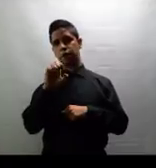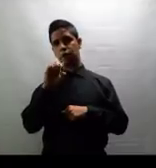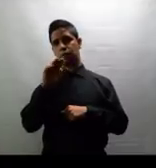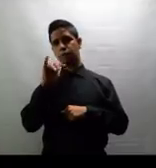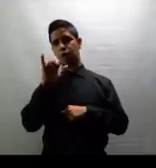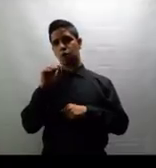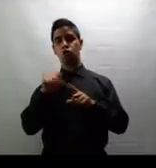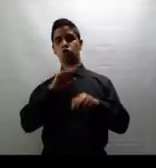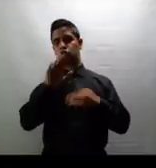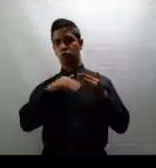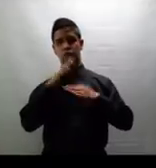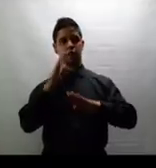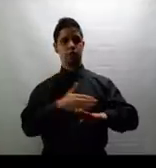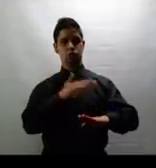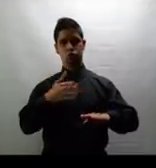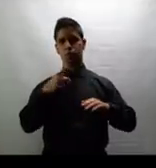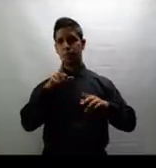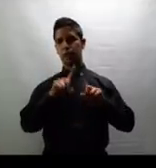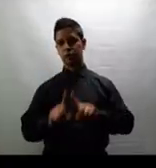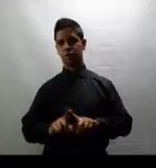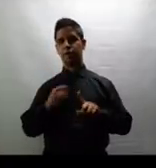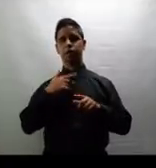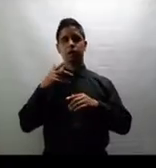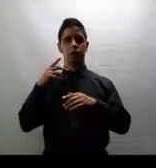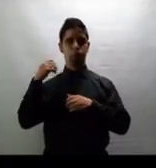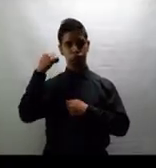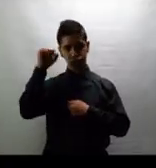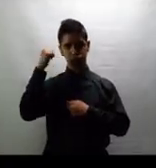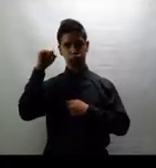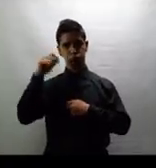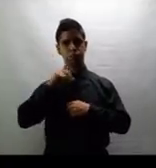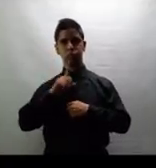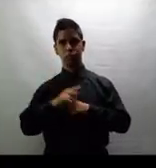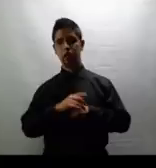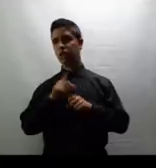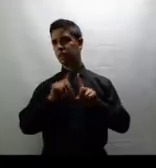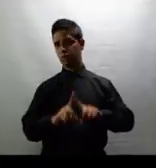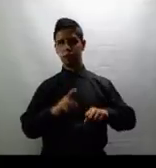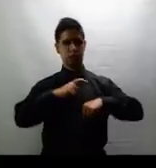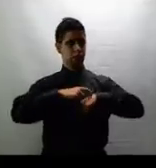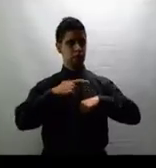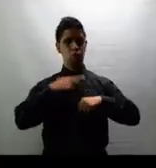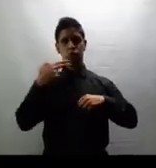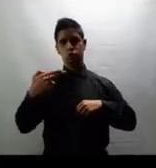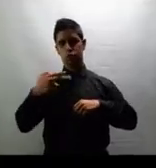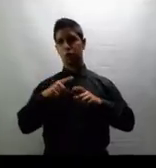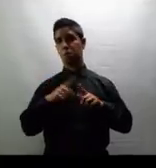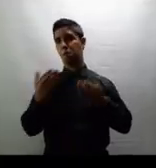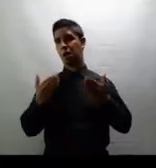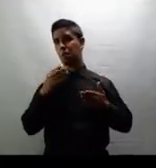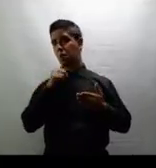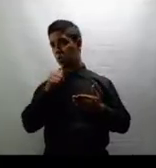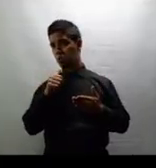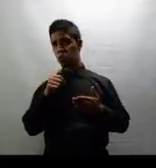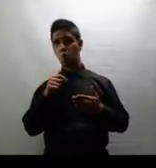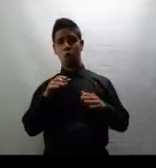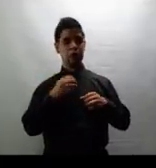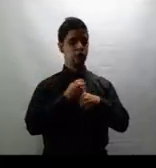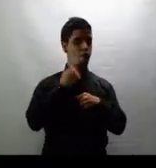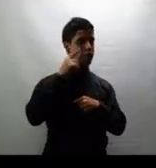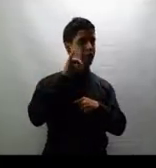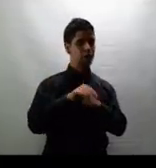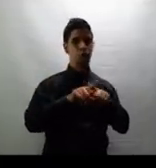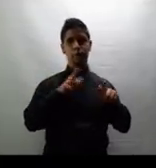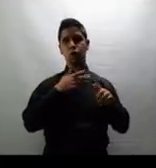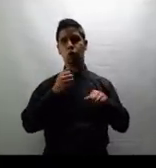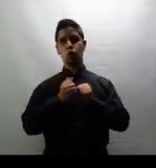han sido himnos para distintos movimientos si es que sí a veces no son concebidas para eso y sin embargo